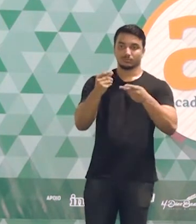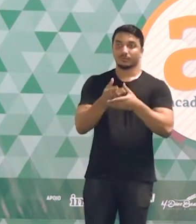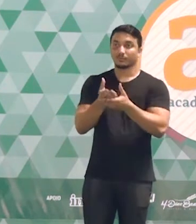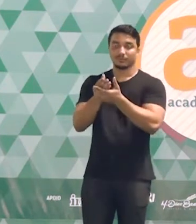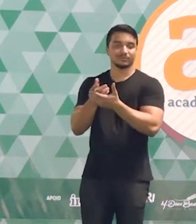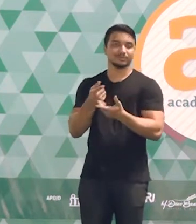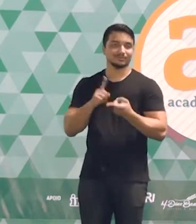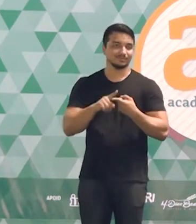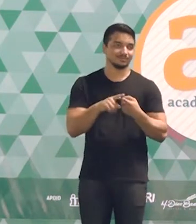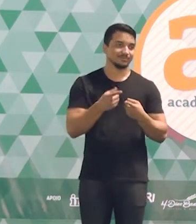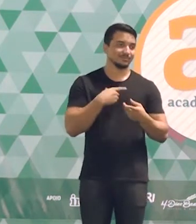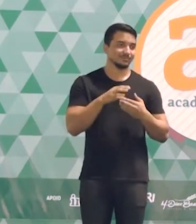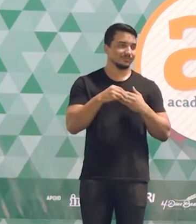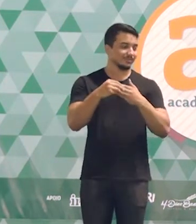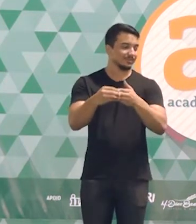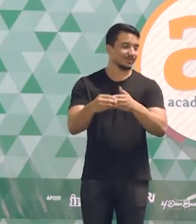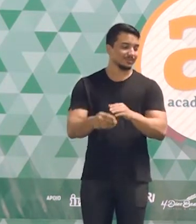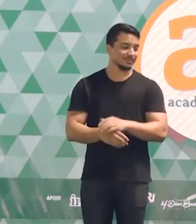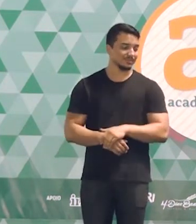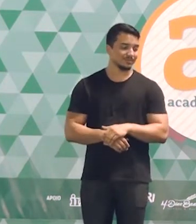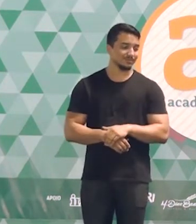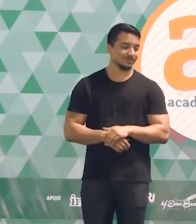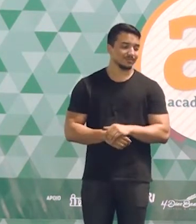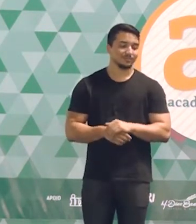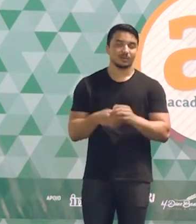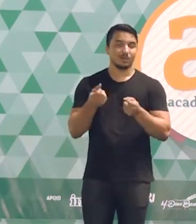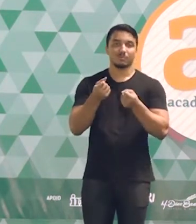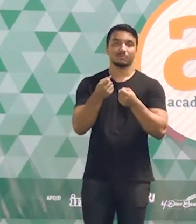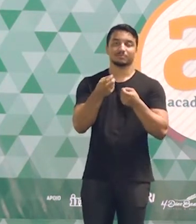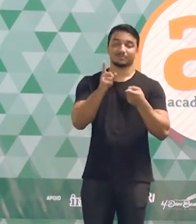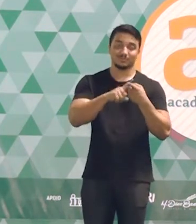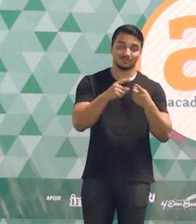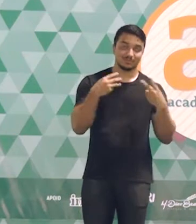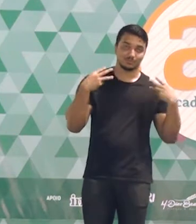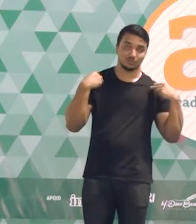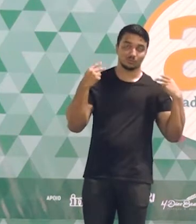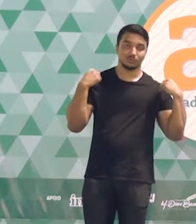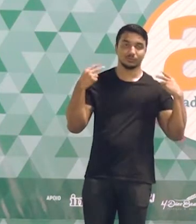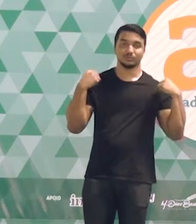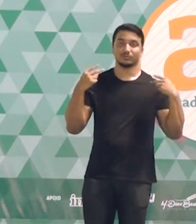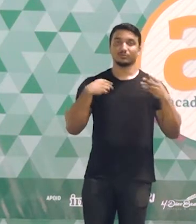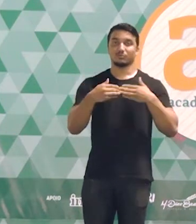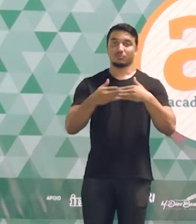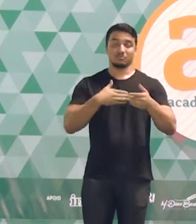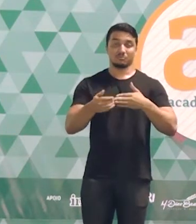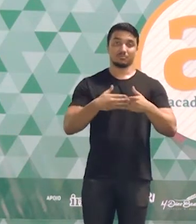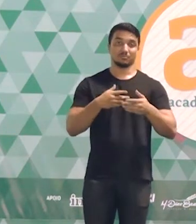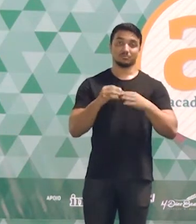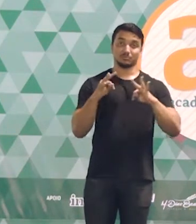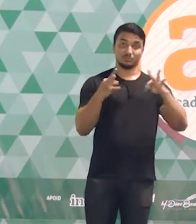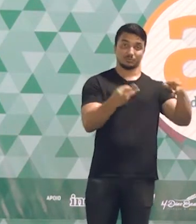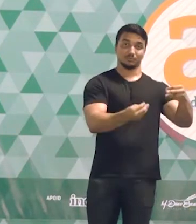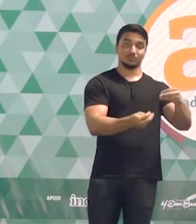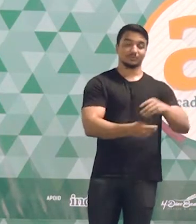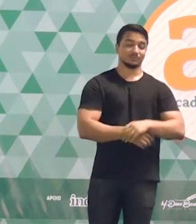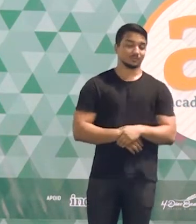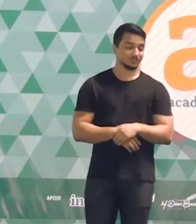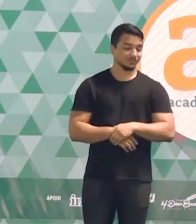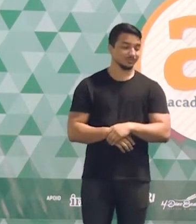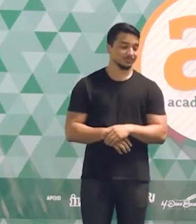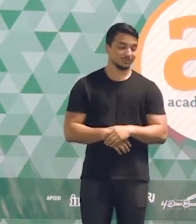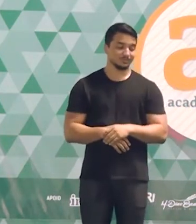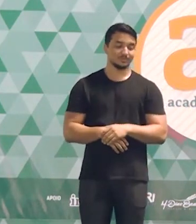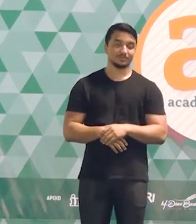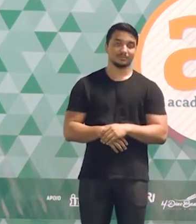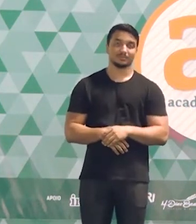apareceu leva, né? Pediu bênção, apareceu pastor, motorista, qualquer um, todo mundo, tá certo. Mas bem,